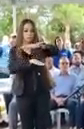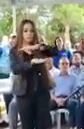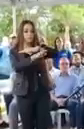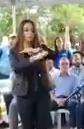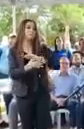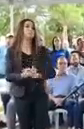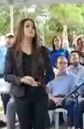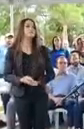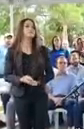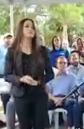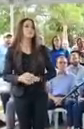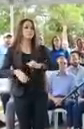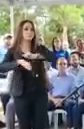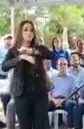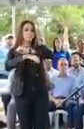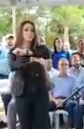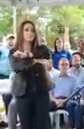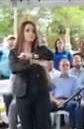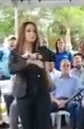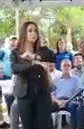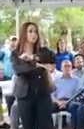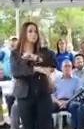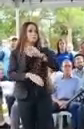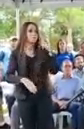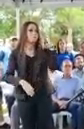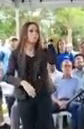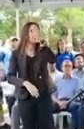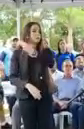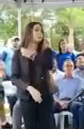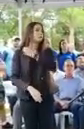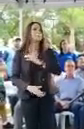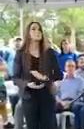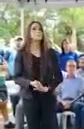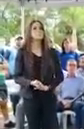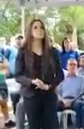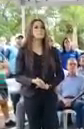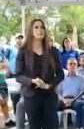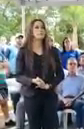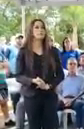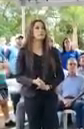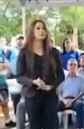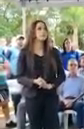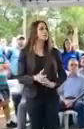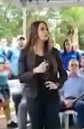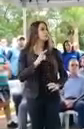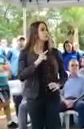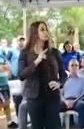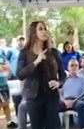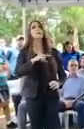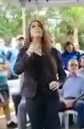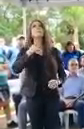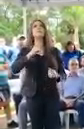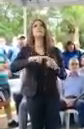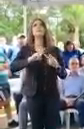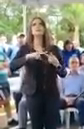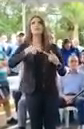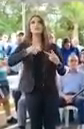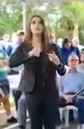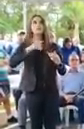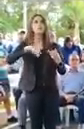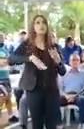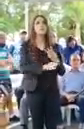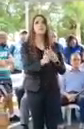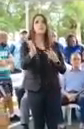da Maria Rico Mundo, a gente não faz uma intercessão para a Vila Geral do Mota Batista, sair da Getúlio